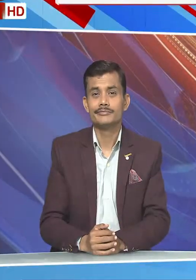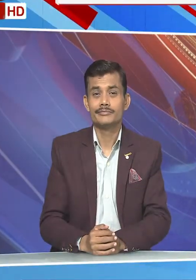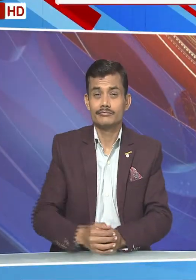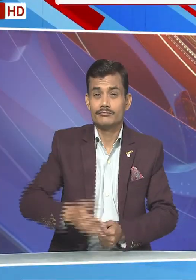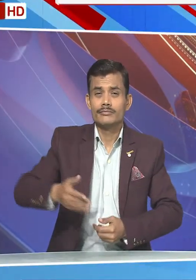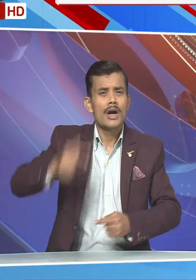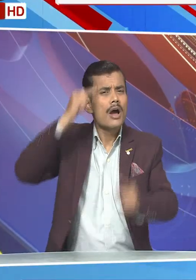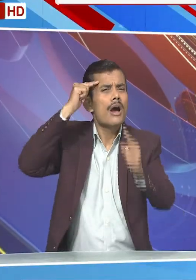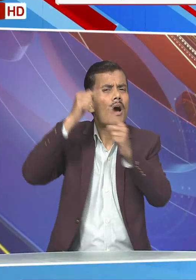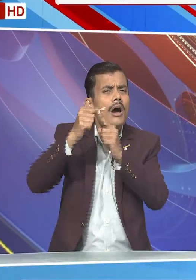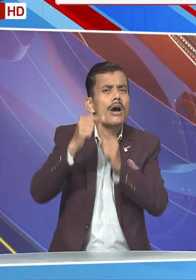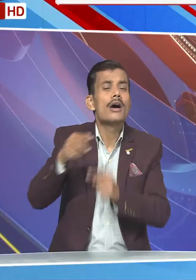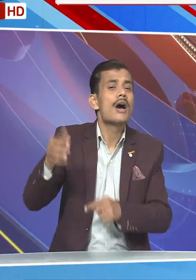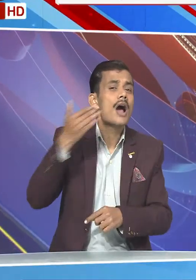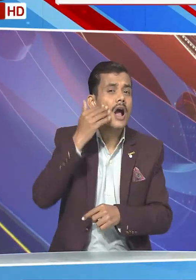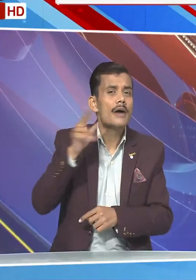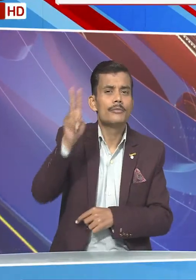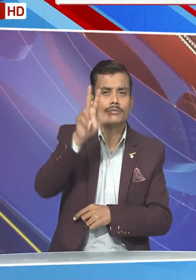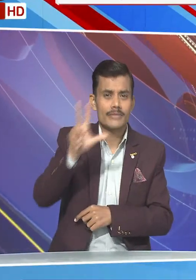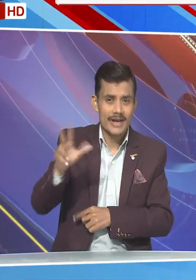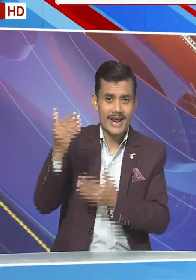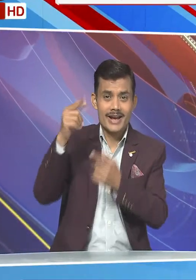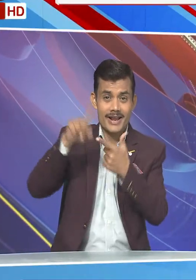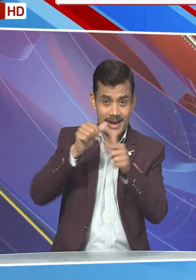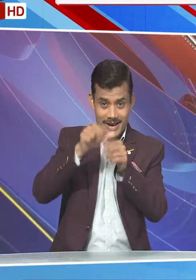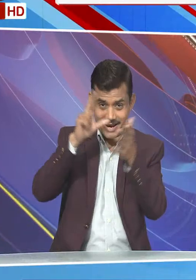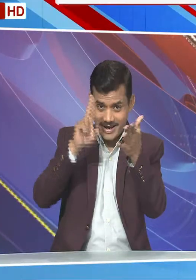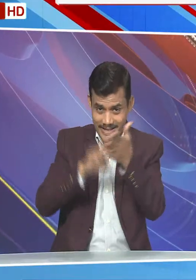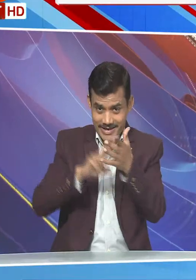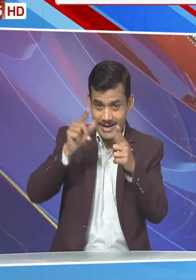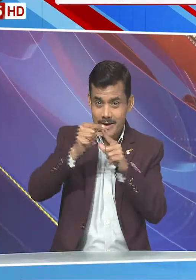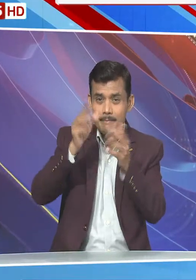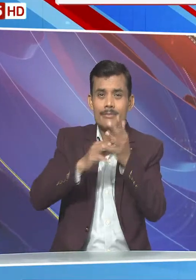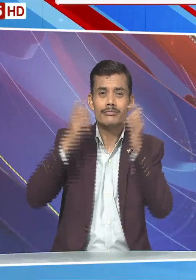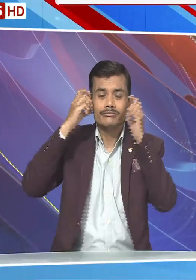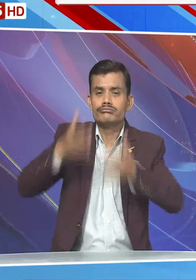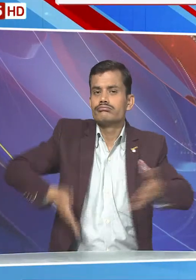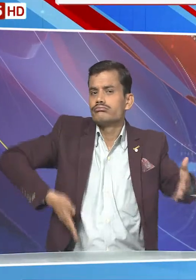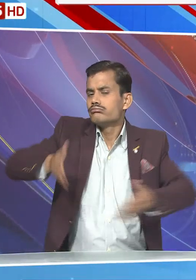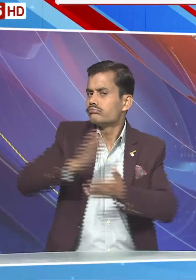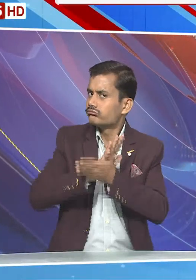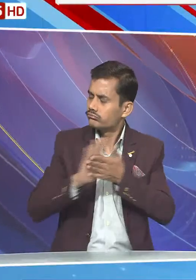इस शिविर का समापन 28 जनवरी को प्रधानमंत्री की रैली के साथ होगा।